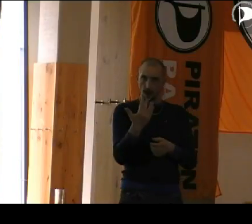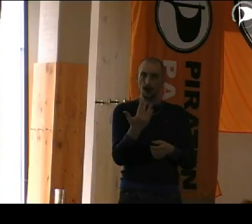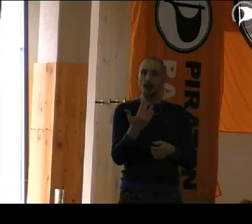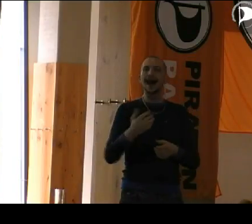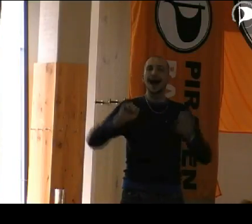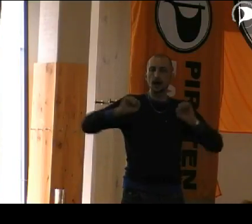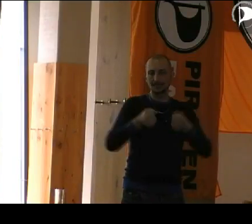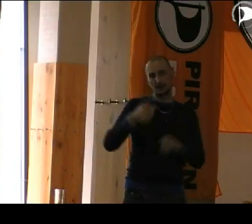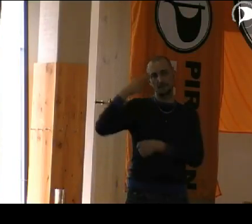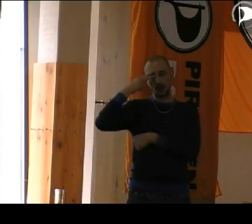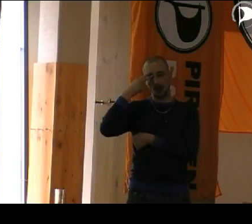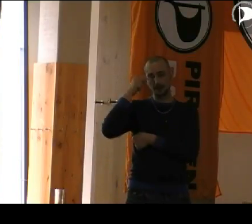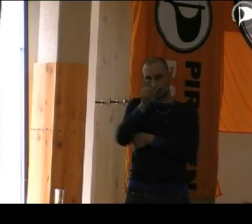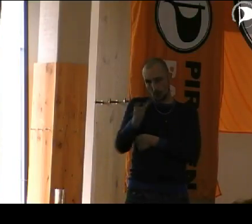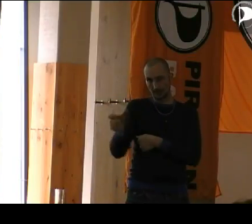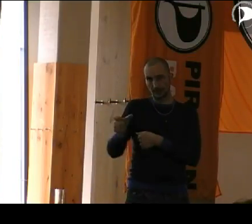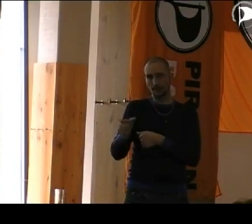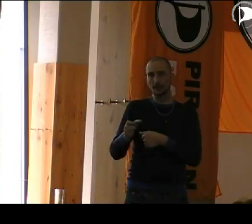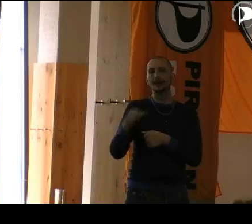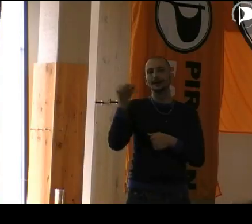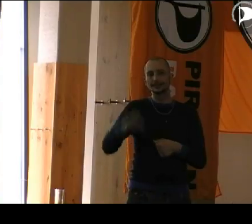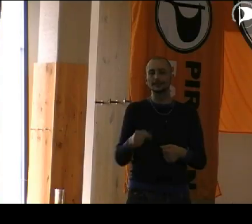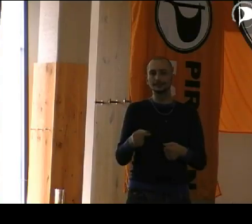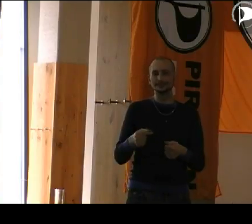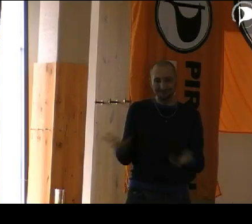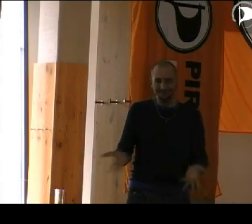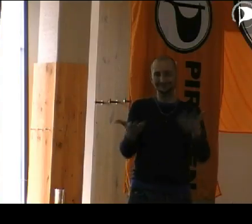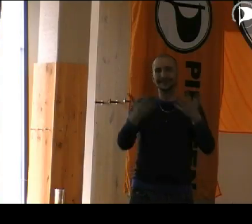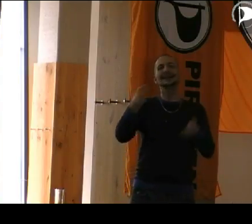steigern hier werden müssen wir